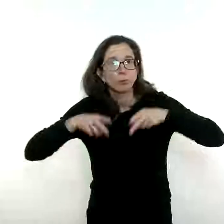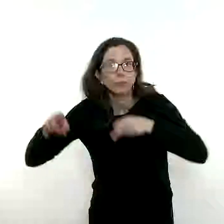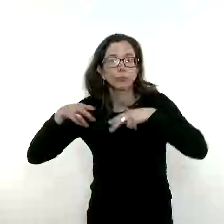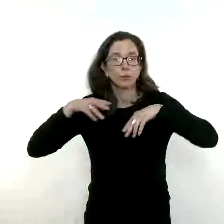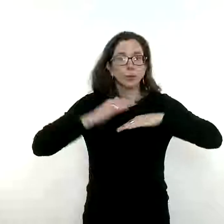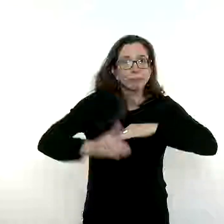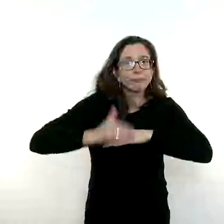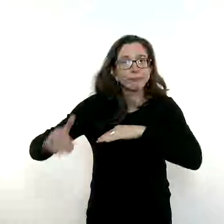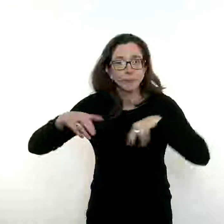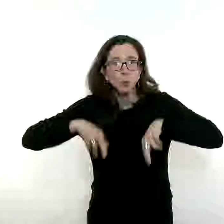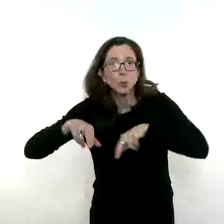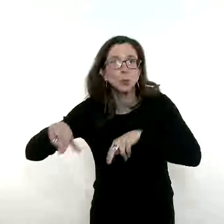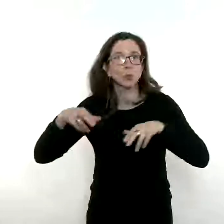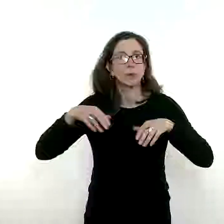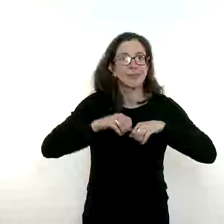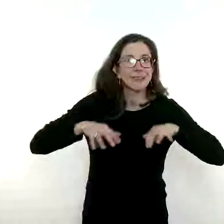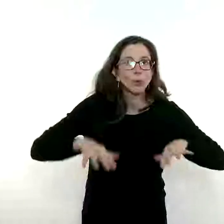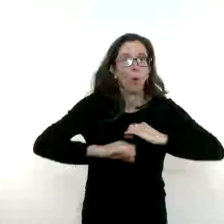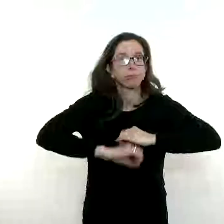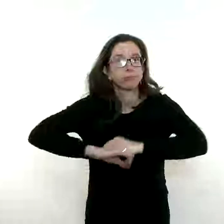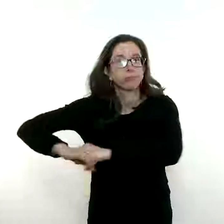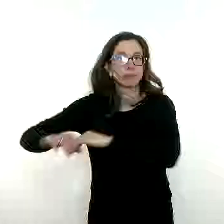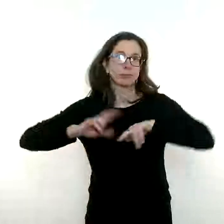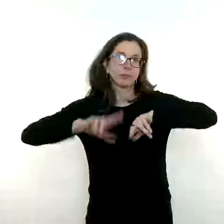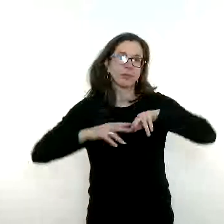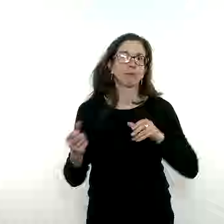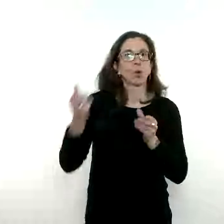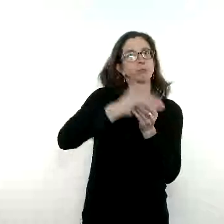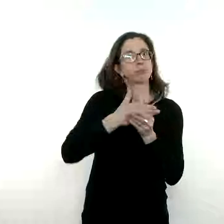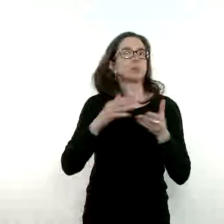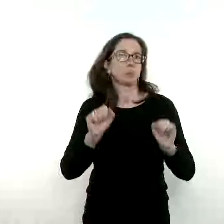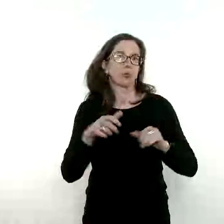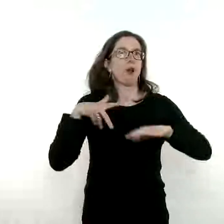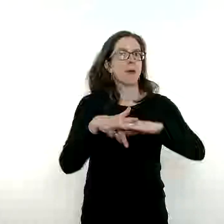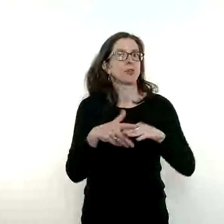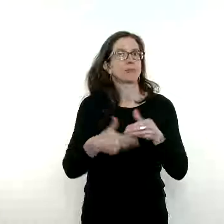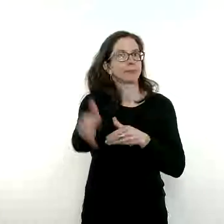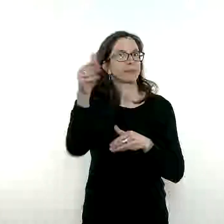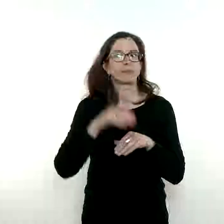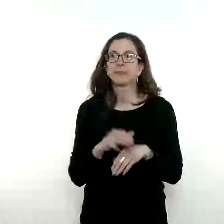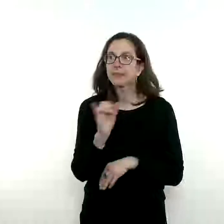rue avec les services de la métropole. Qui demande des précisions?